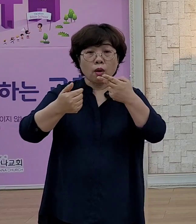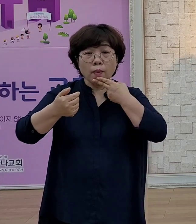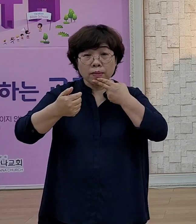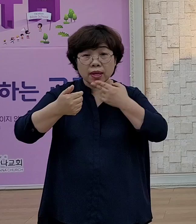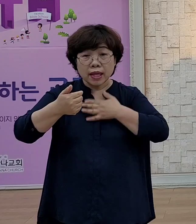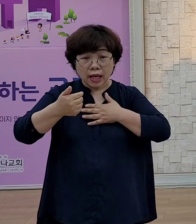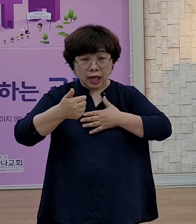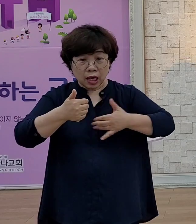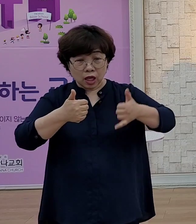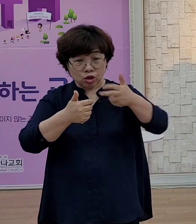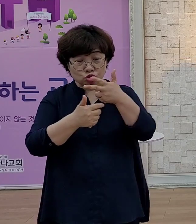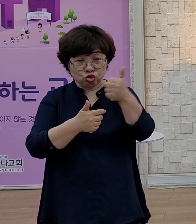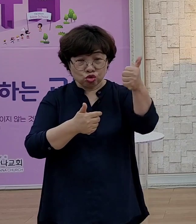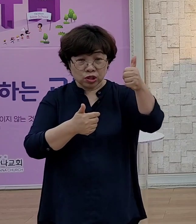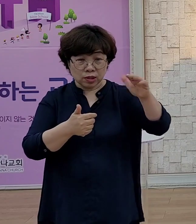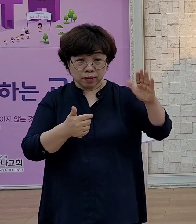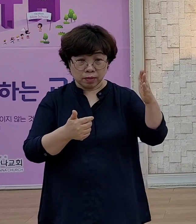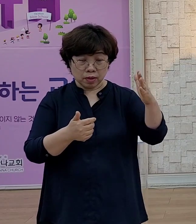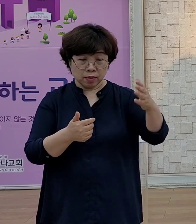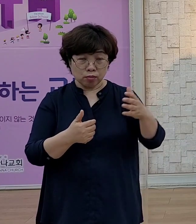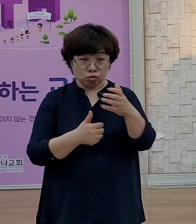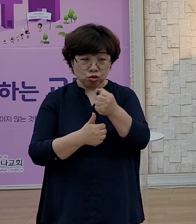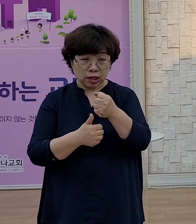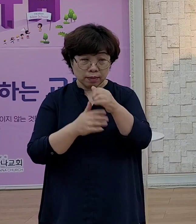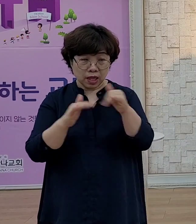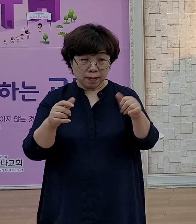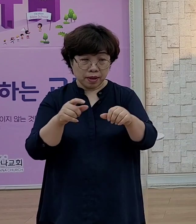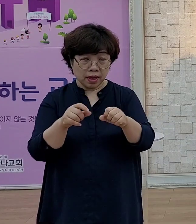사람의 그 특징은 뭐냐면 실제로는